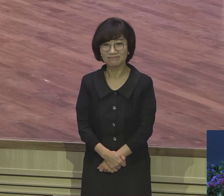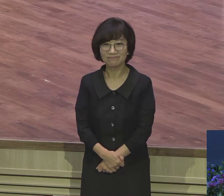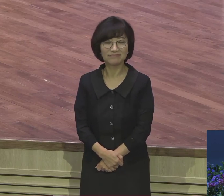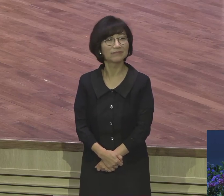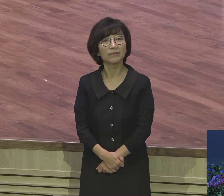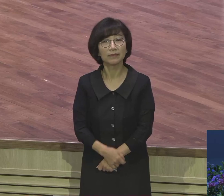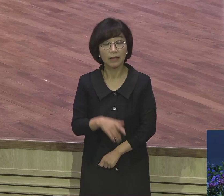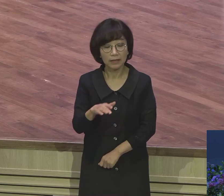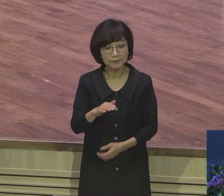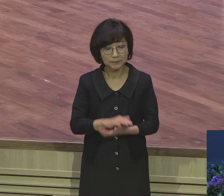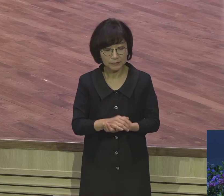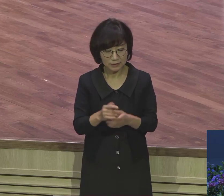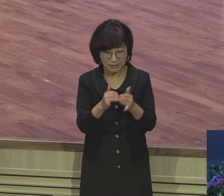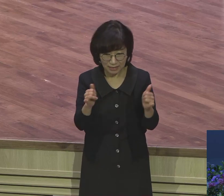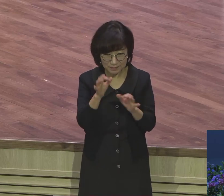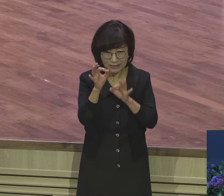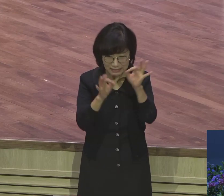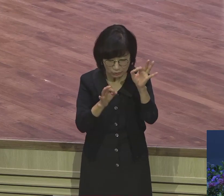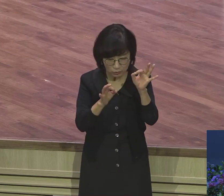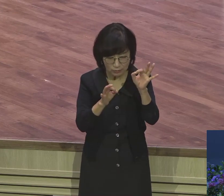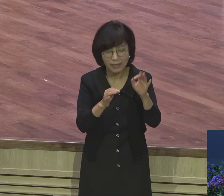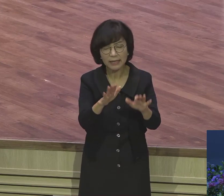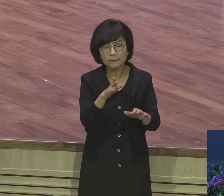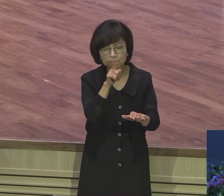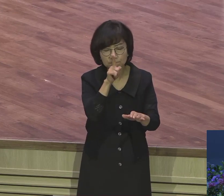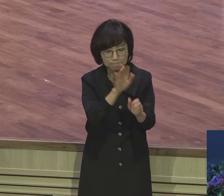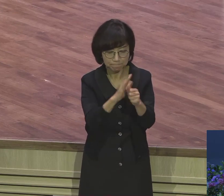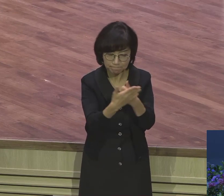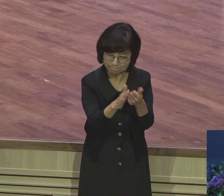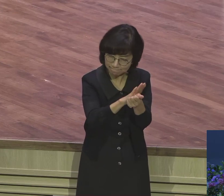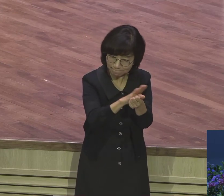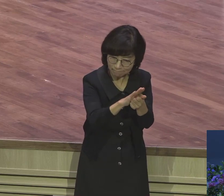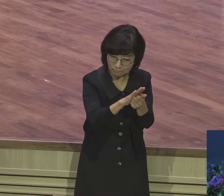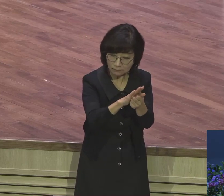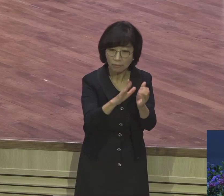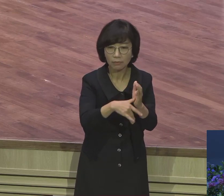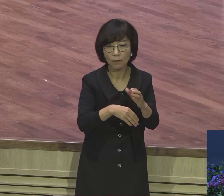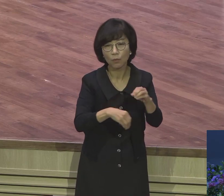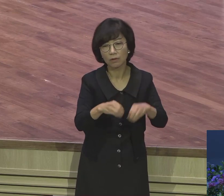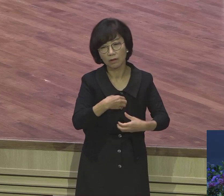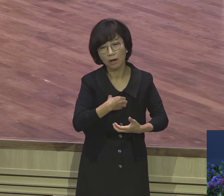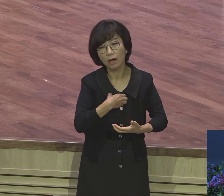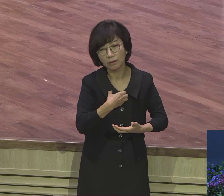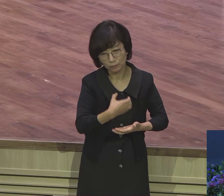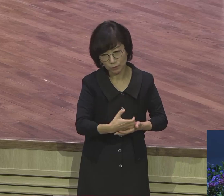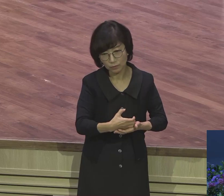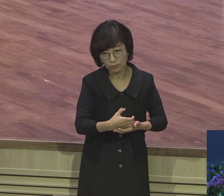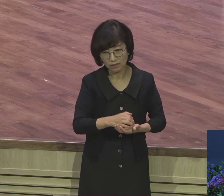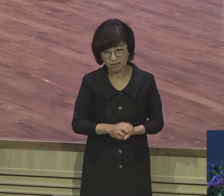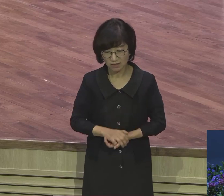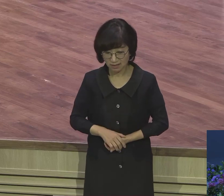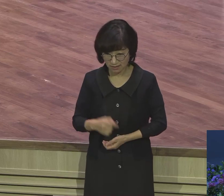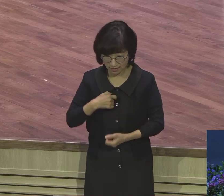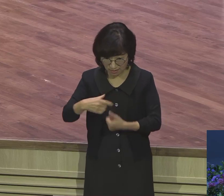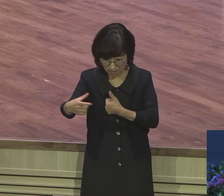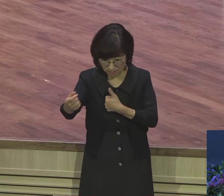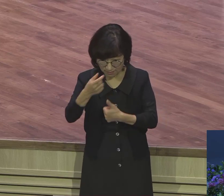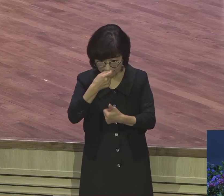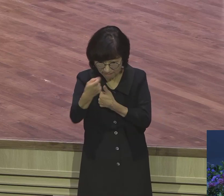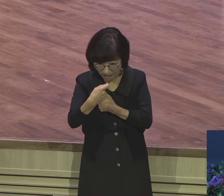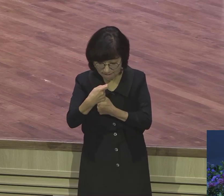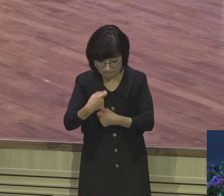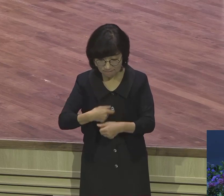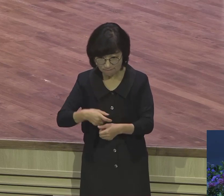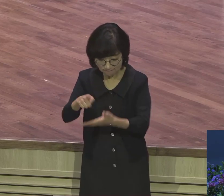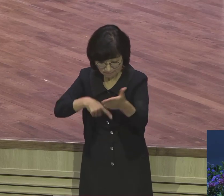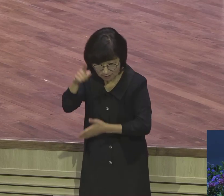그것을 위로하고 인정해 줄 때 완전 감동 먹는 거예요. 그냥 그걸 악을 악으로 안 갚는 거예요. 욕을